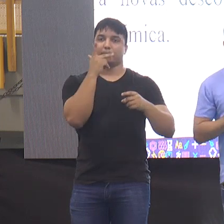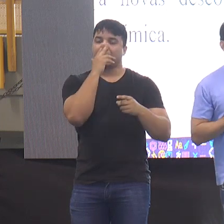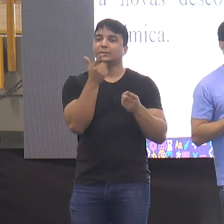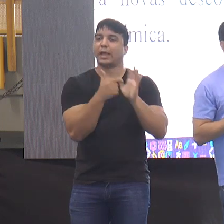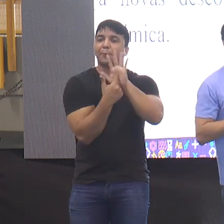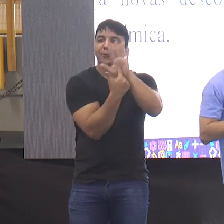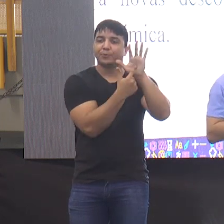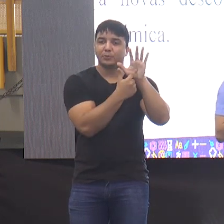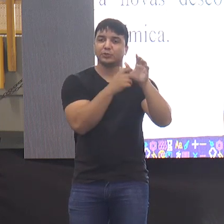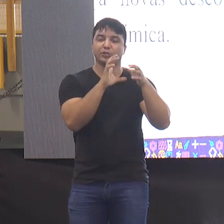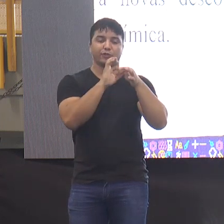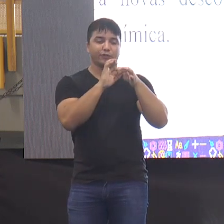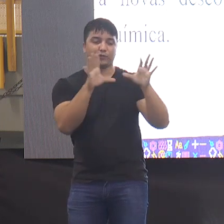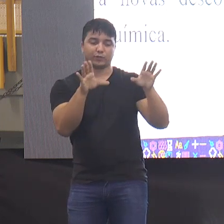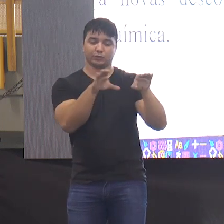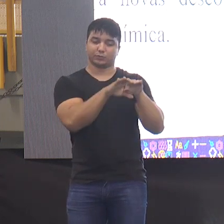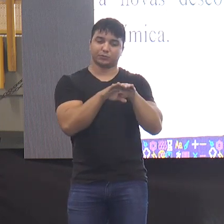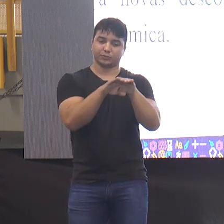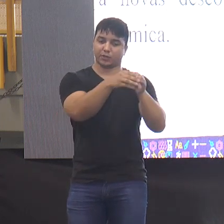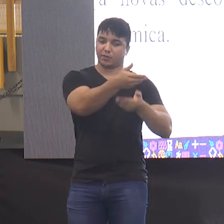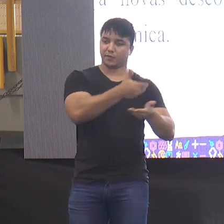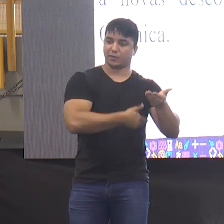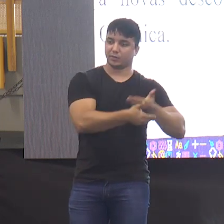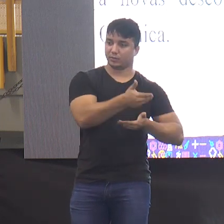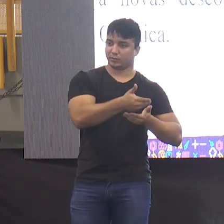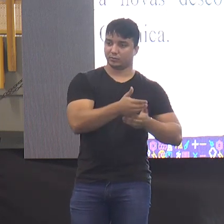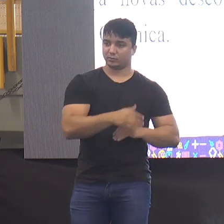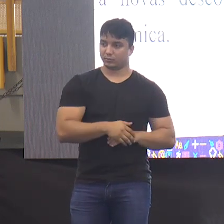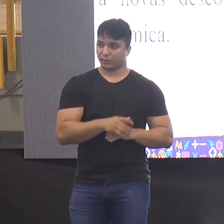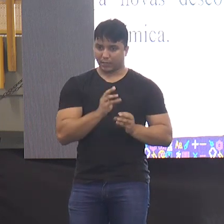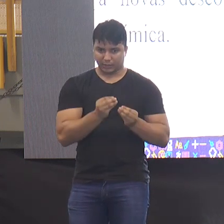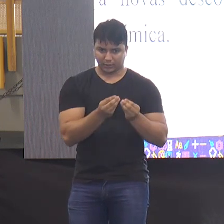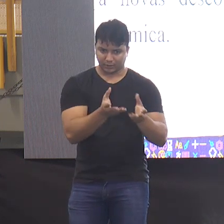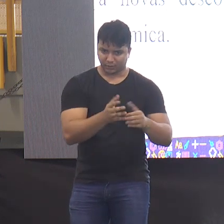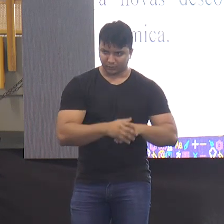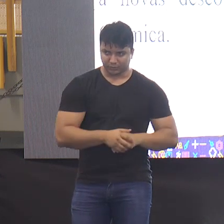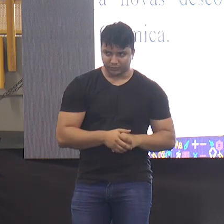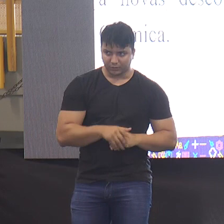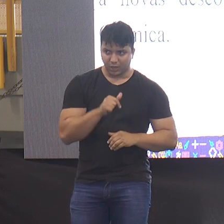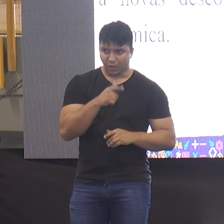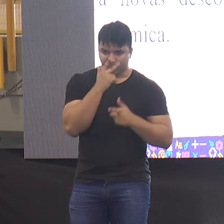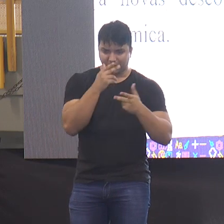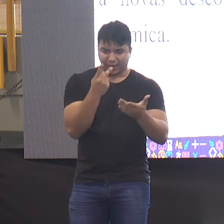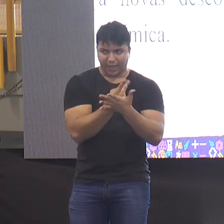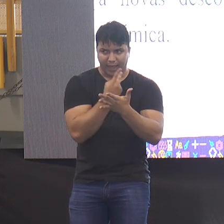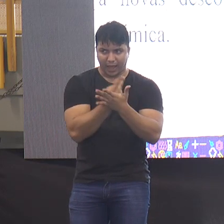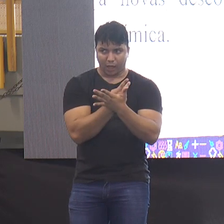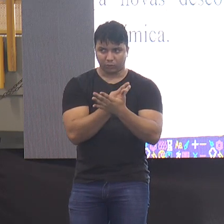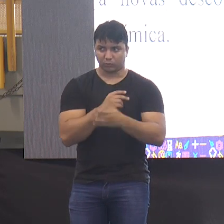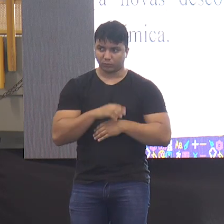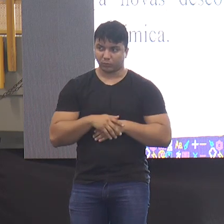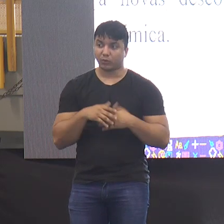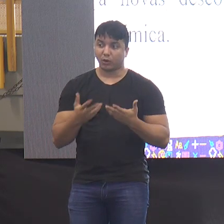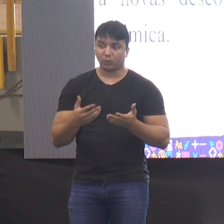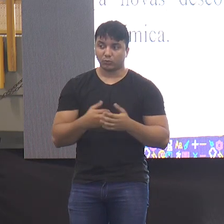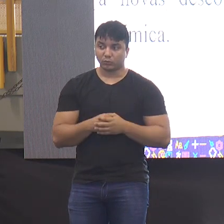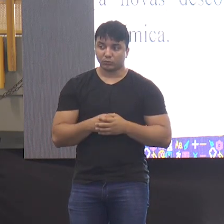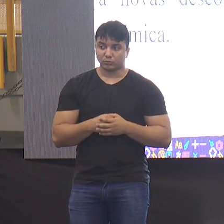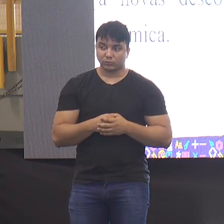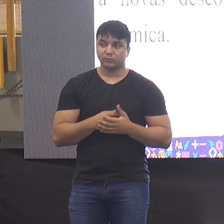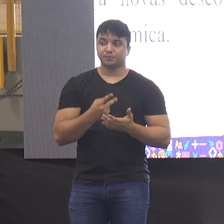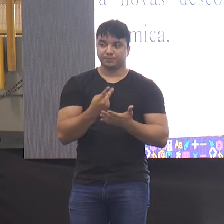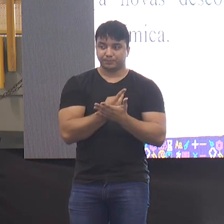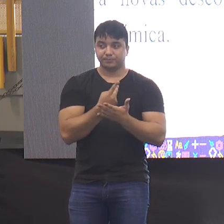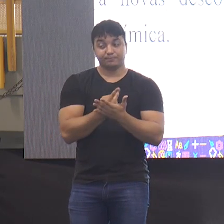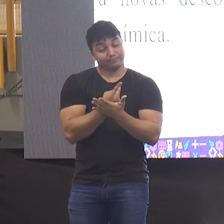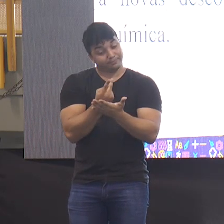igualdade, liberdade e fraternidade. Ela entregou o que ela vendeu? Ou ela deu um calote? Ela deu um